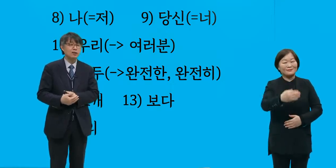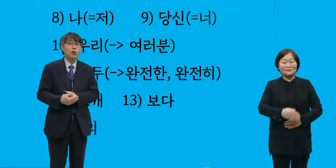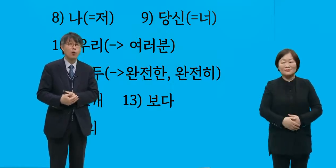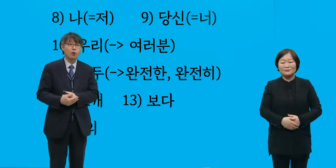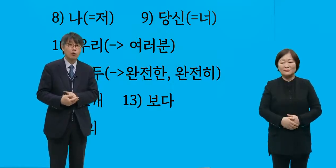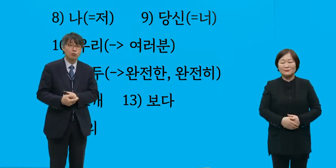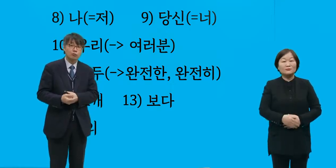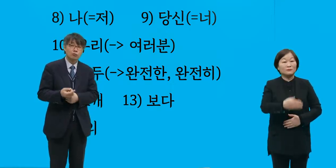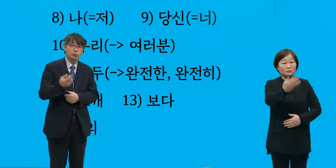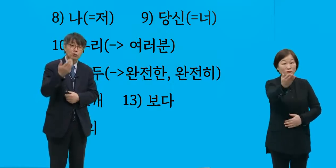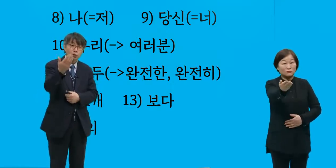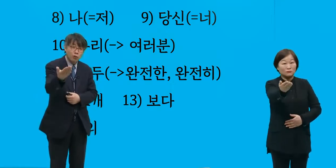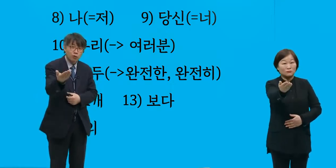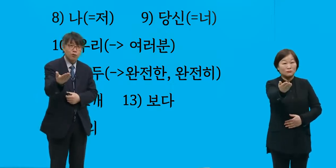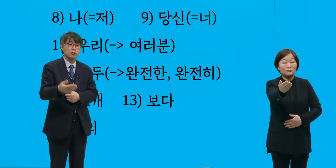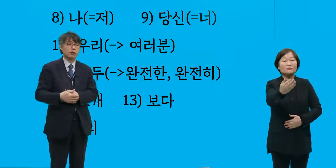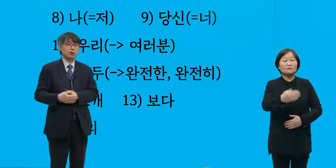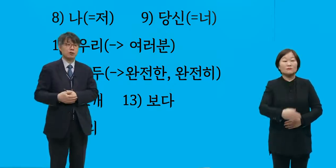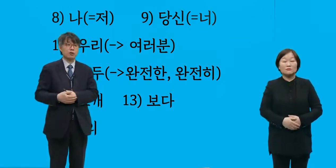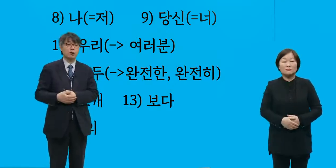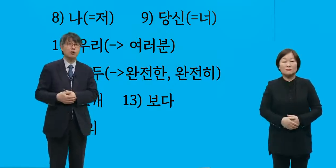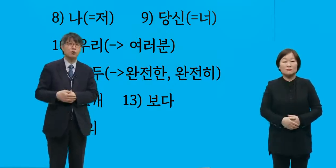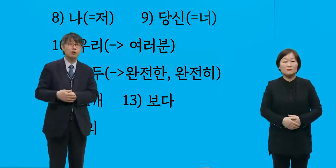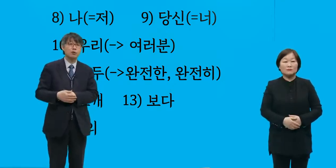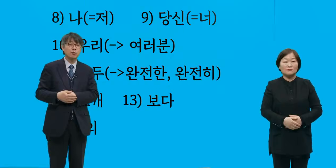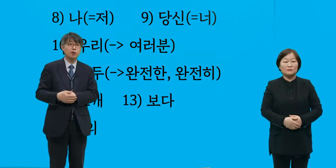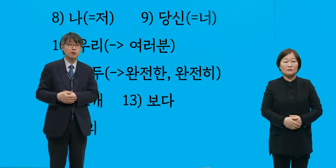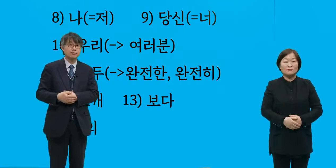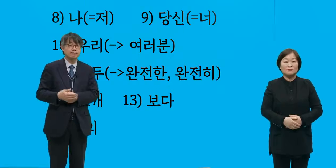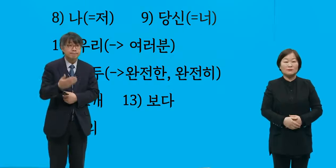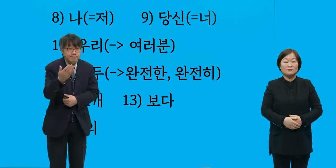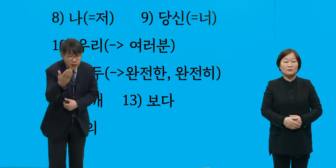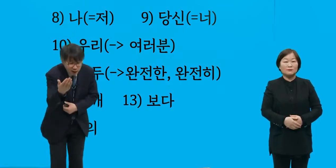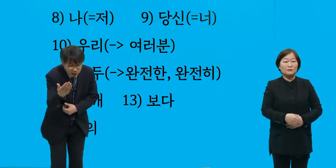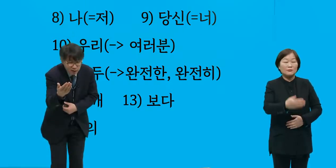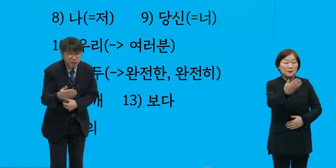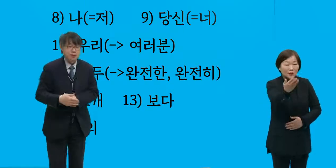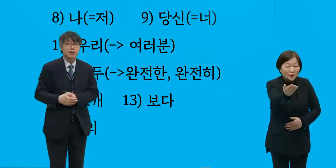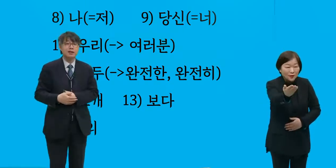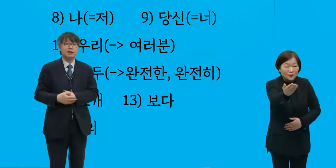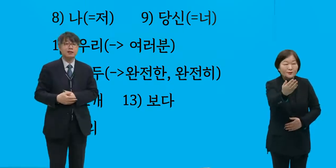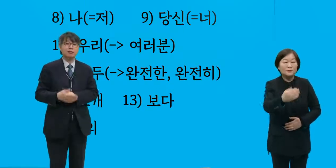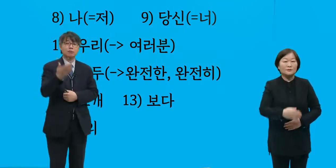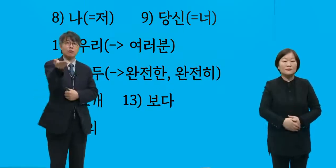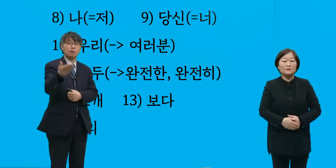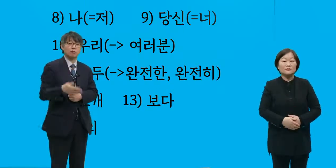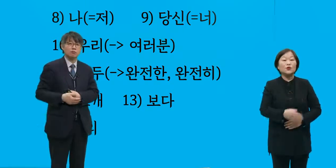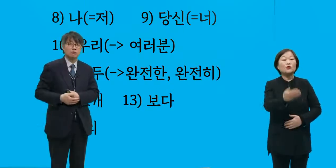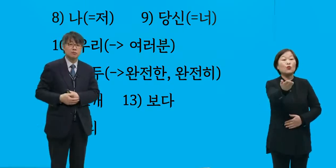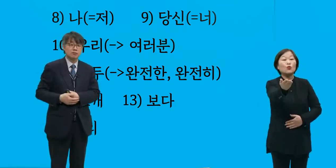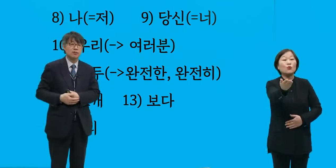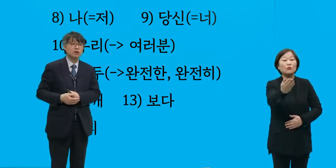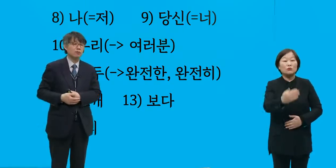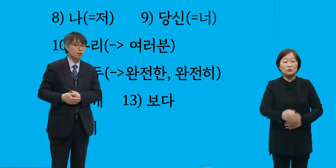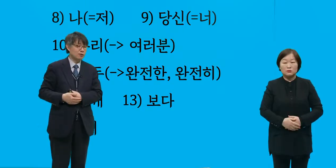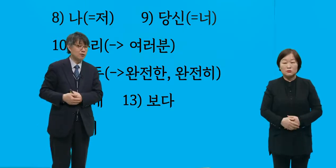너 이렇게 제 얼굴 표정 보면 이렇게 하지만 당신 너 이렇게 표현할 수도